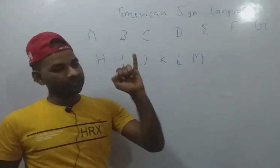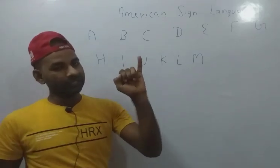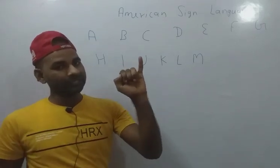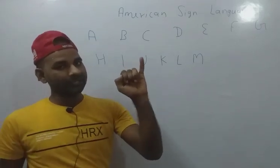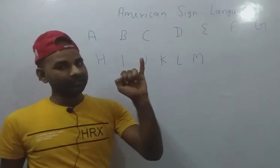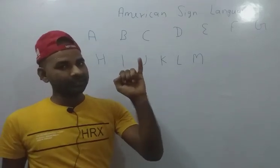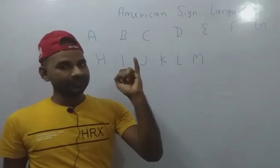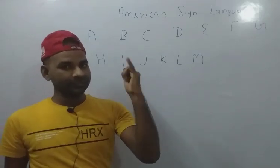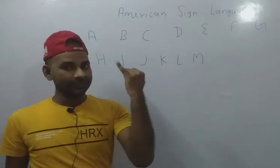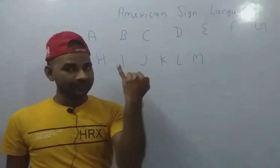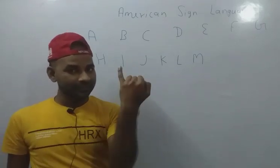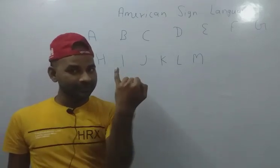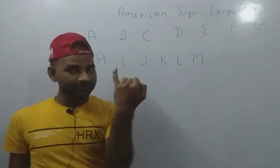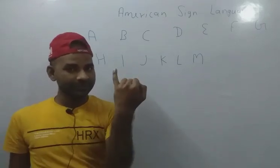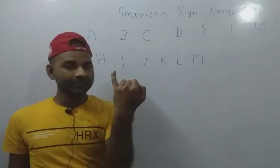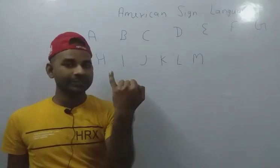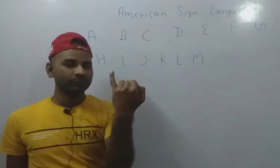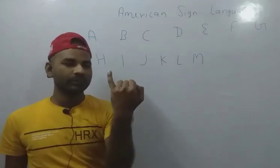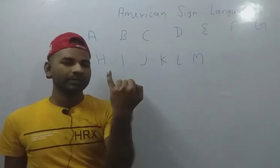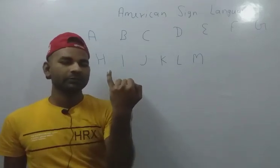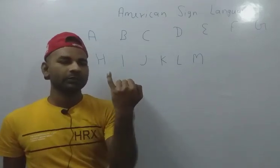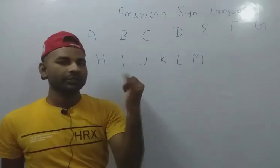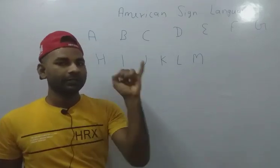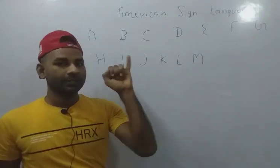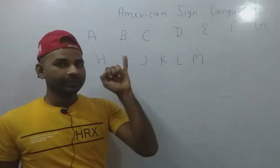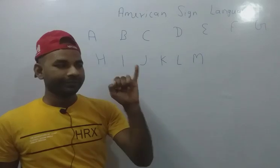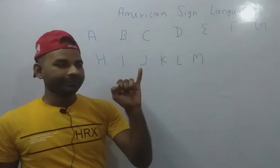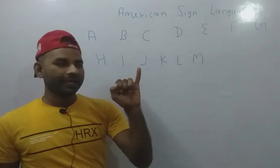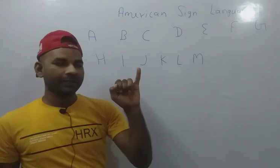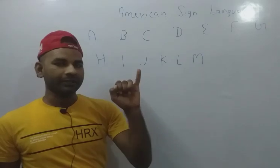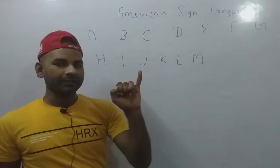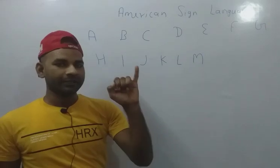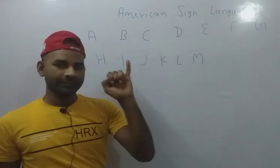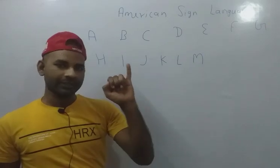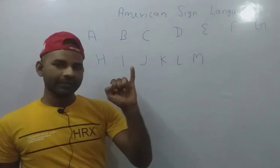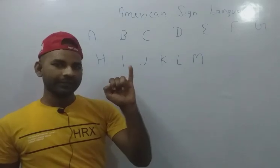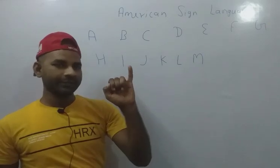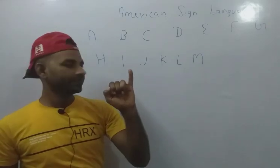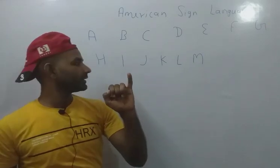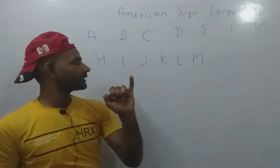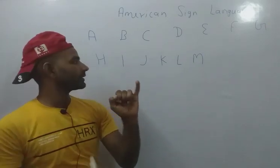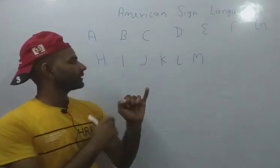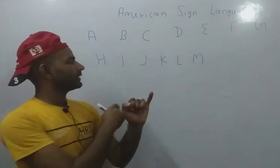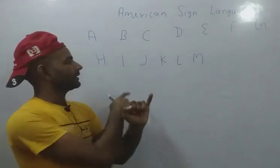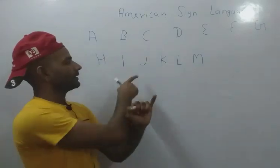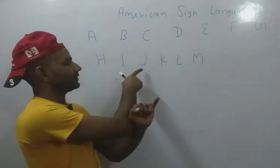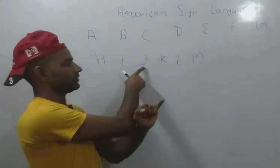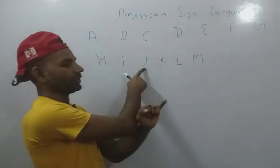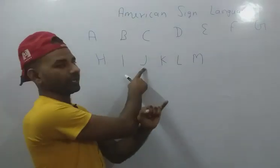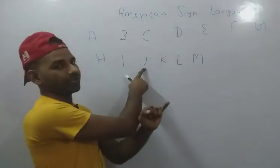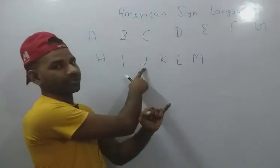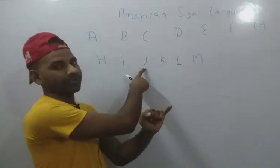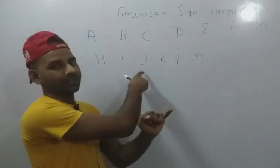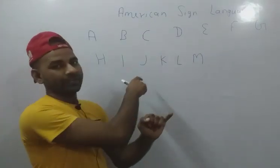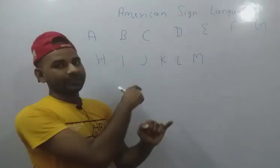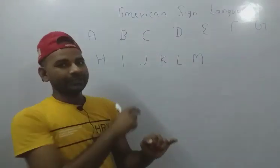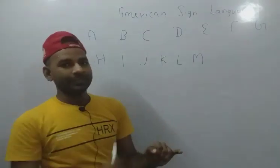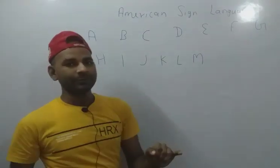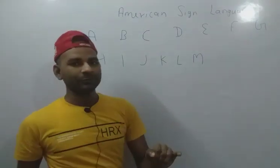ही दिखाना, इधर से मत करिएगा, नहीं फिर भी गलत हो गए। आई, आई, ठीक। जे, अब ये थोड़ा